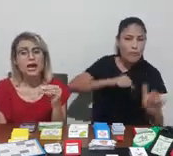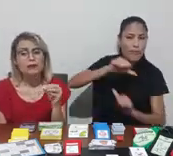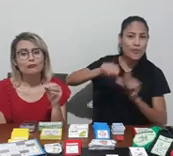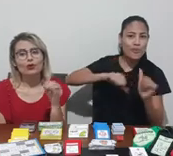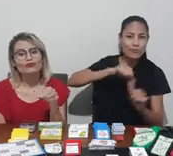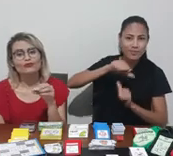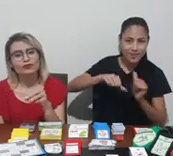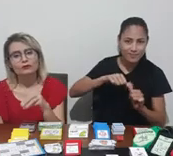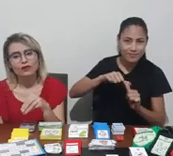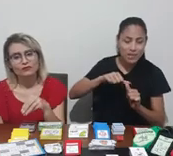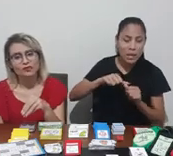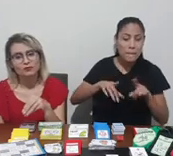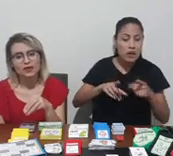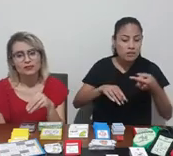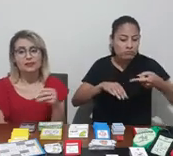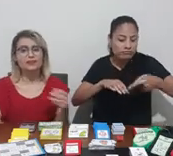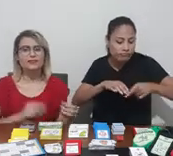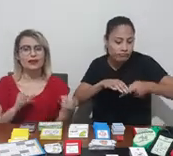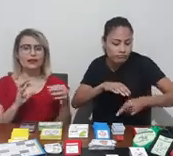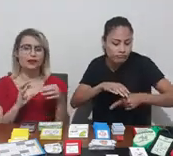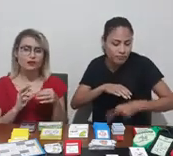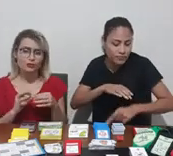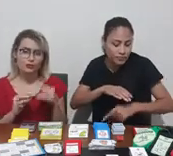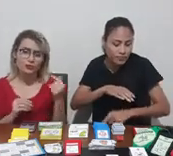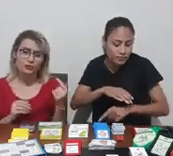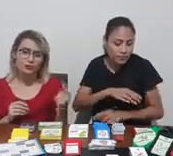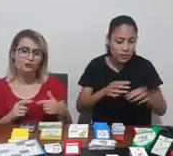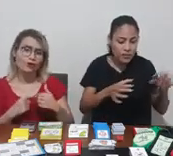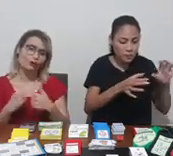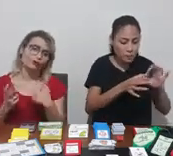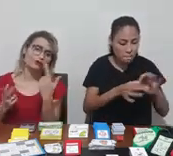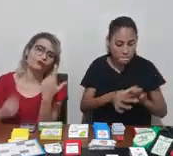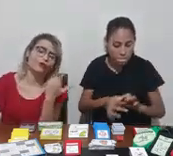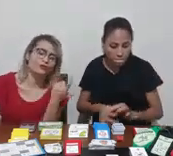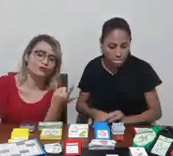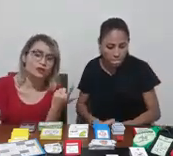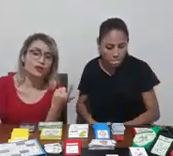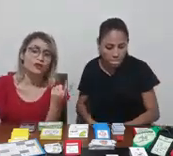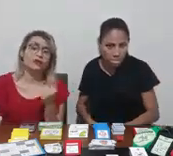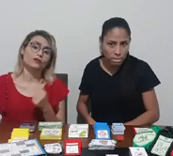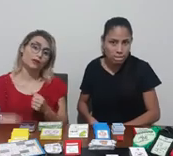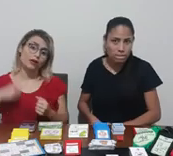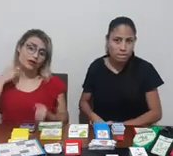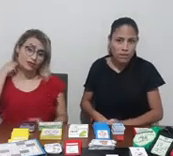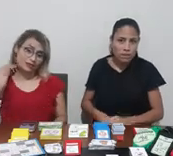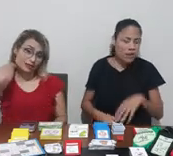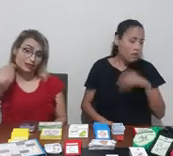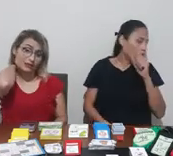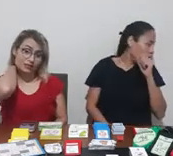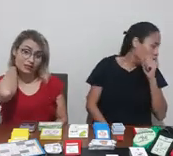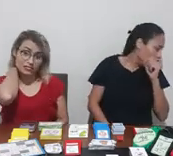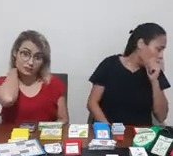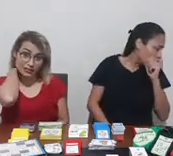e aprofundando cada vez mais e interligando esse conteúdo a outros conteúdos. Então, eu trabalhava